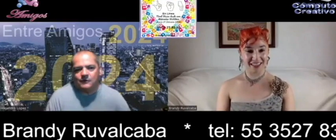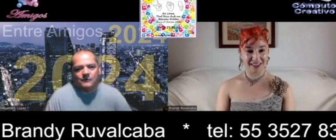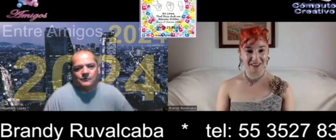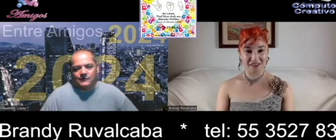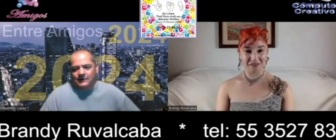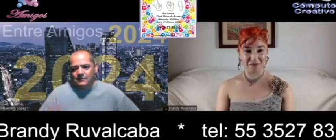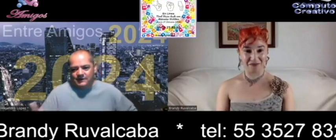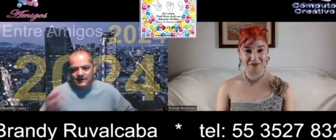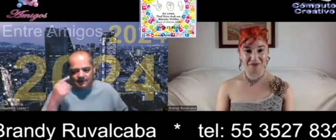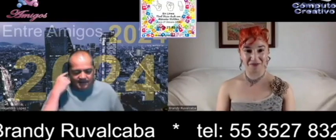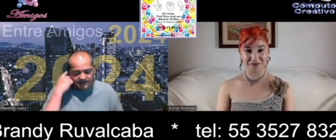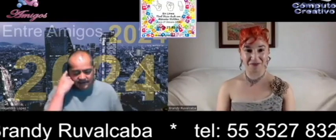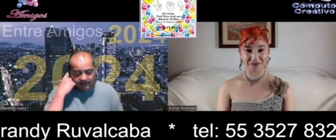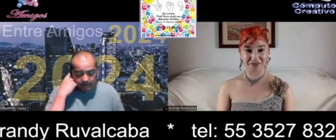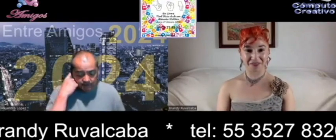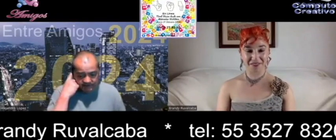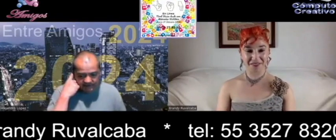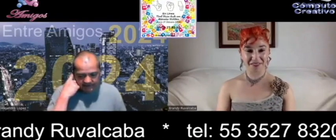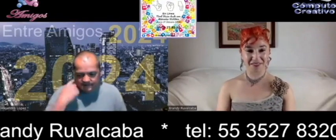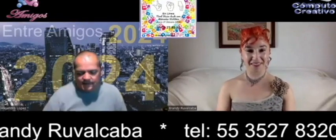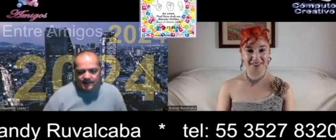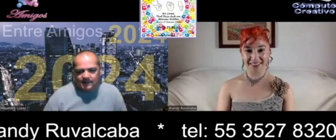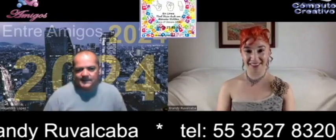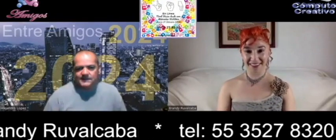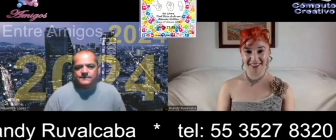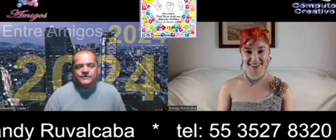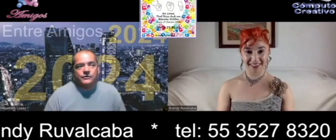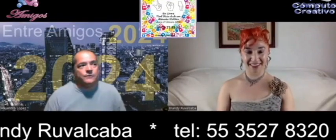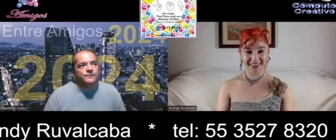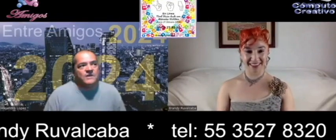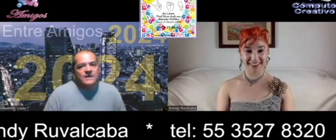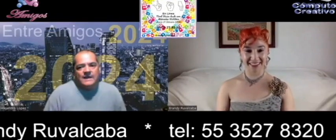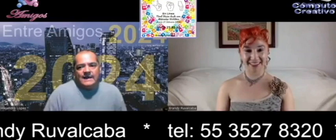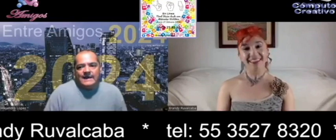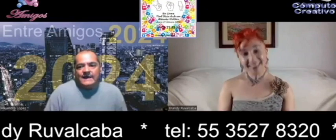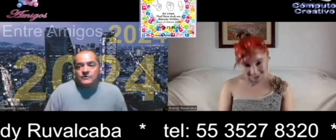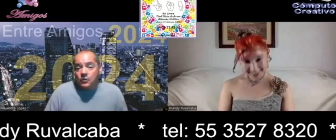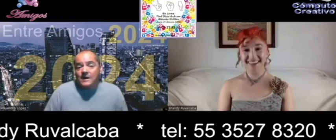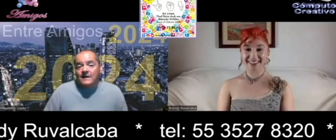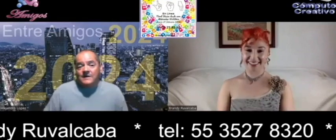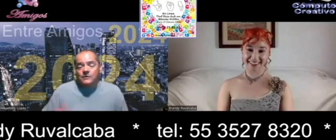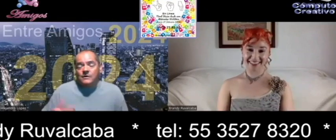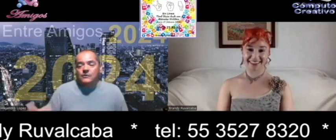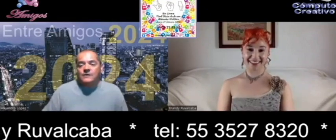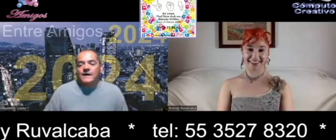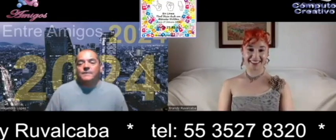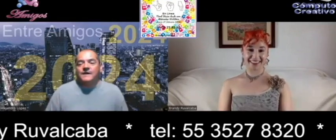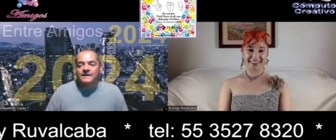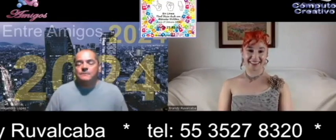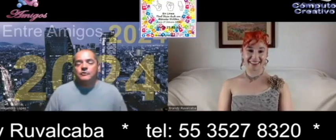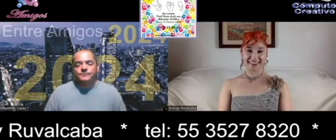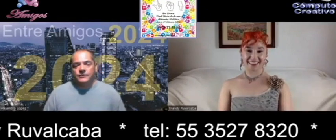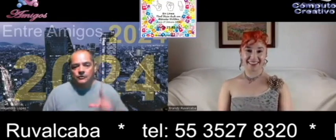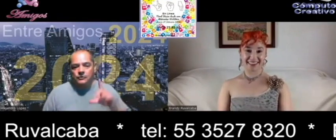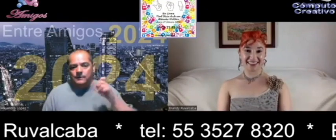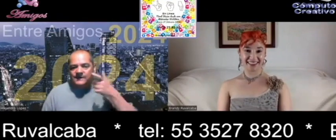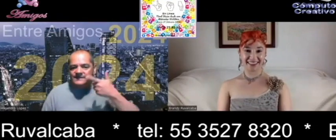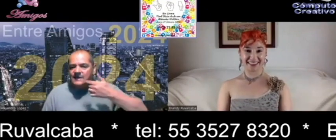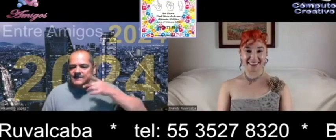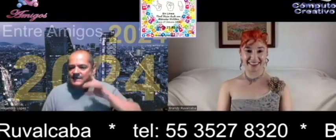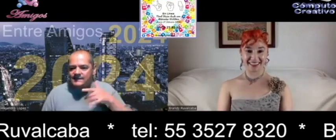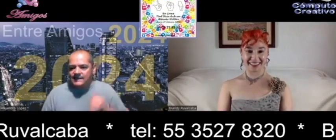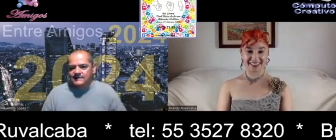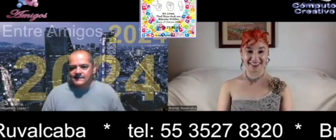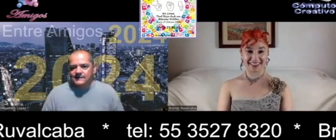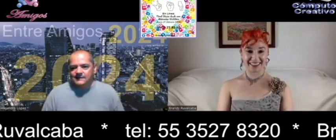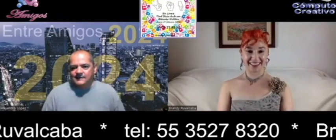me acuerdo, como te comentaba antes de comenzar la transmisión, en la escuela me acuerdo que aprendimos, pero en base a